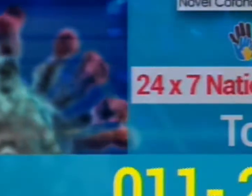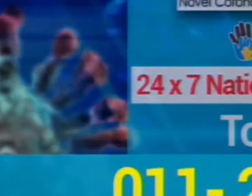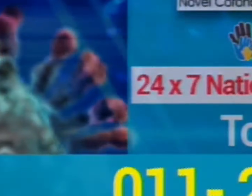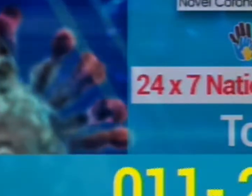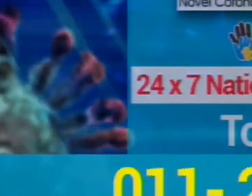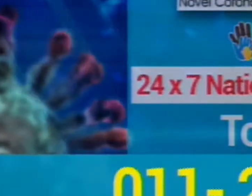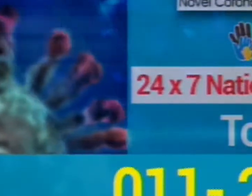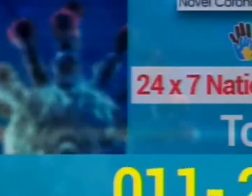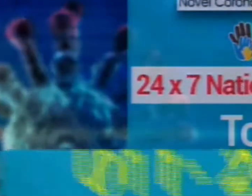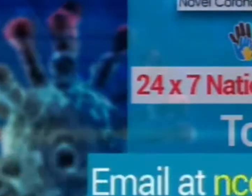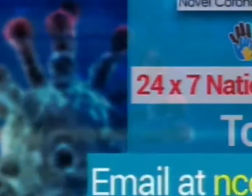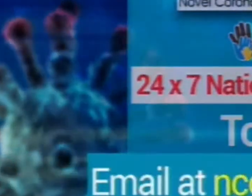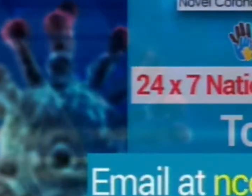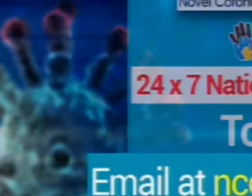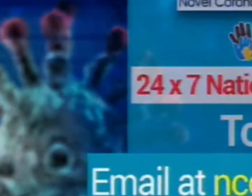23978046। ईमेल करें